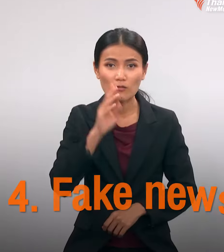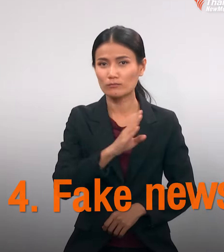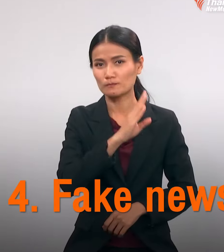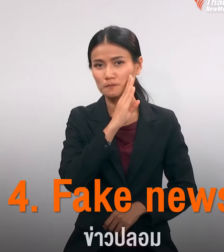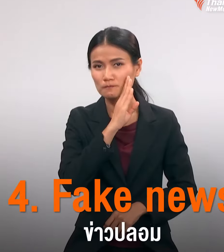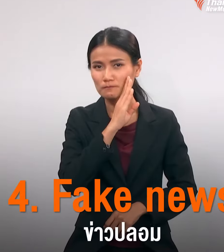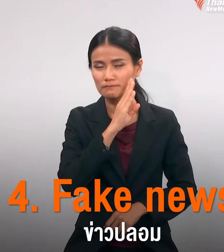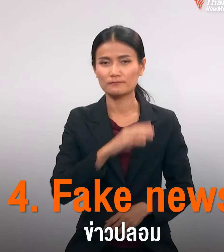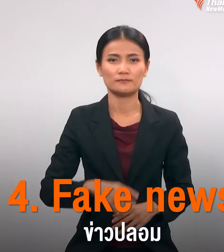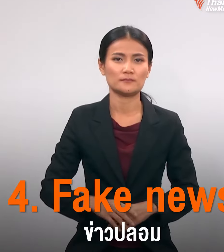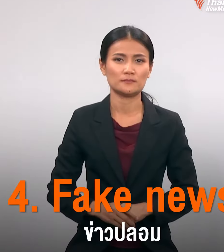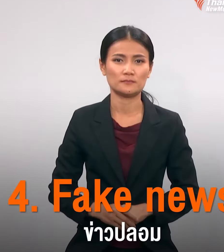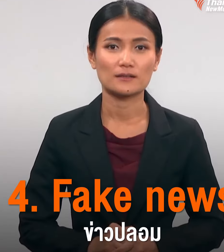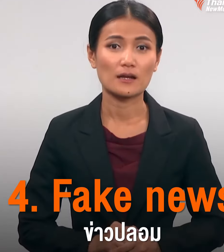นิวส์ข่าวปลอม